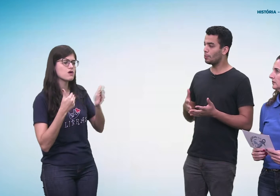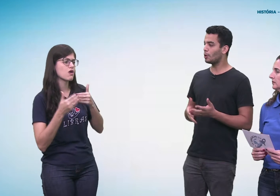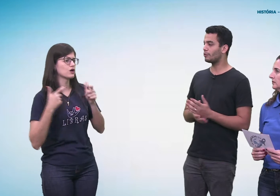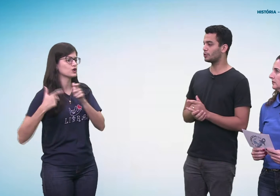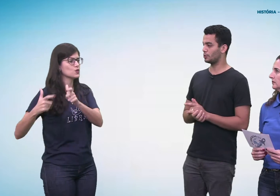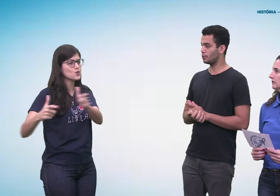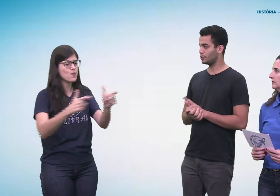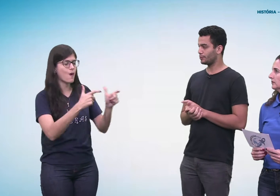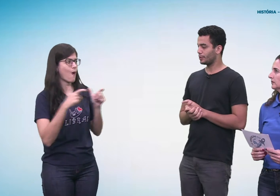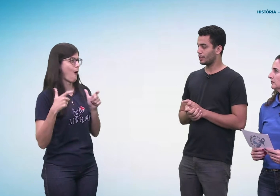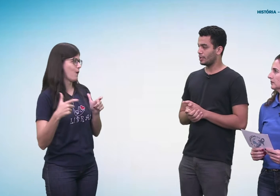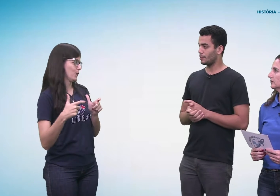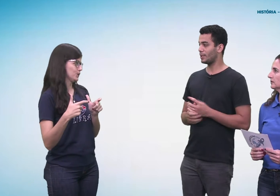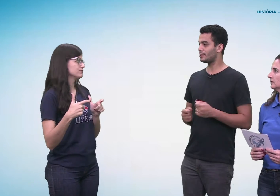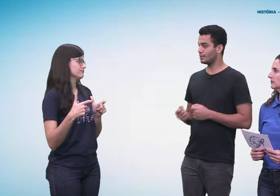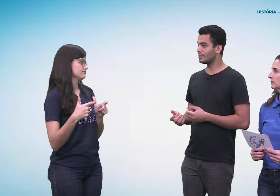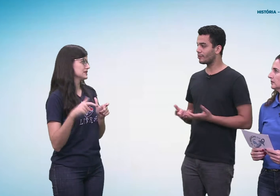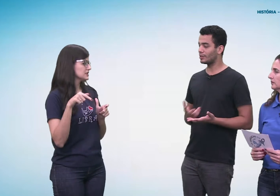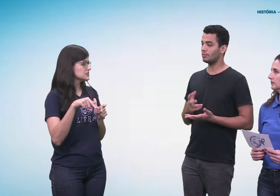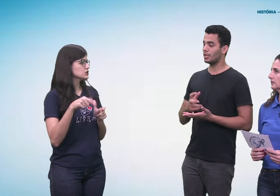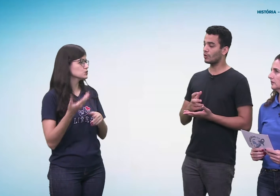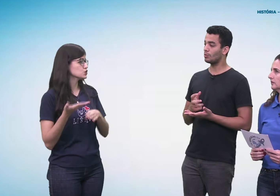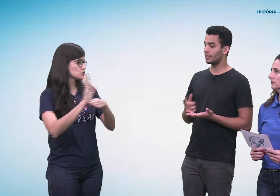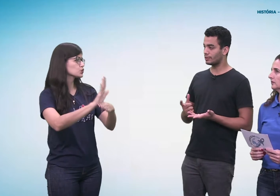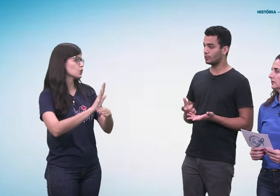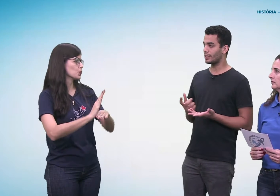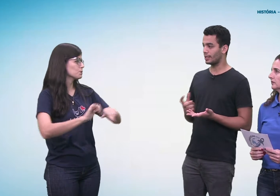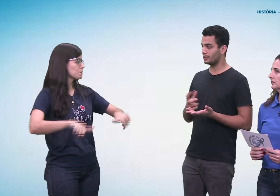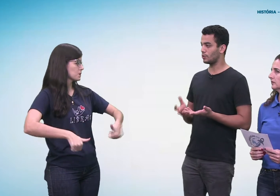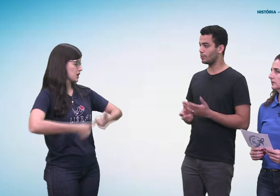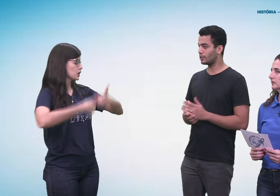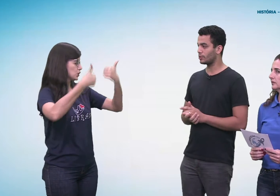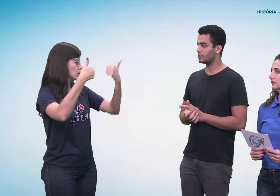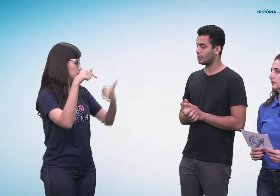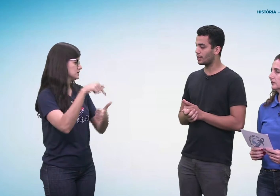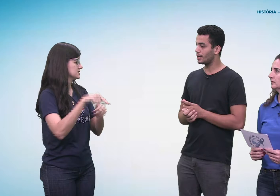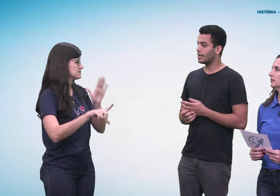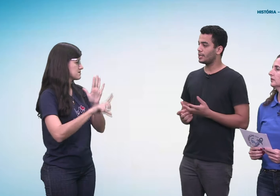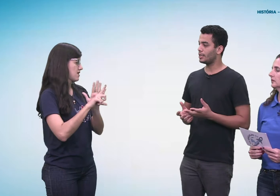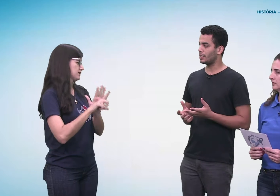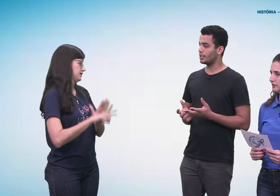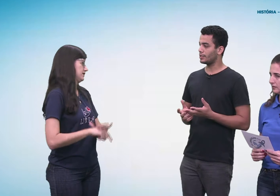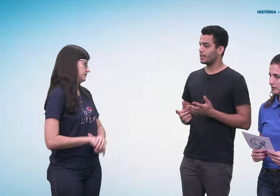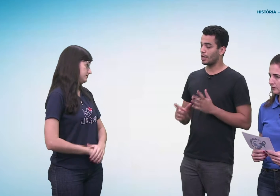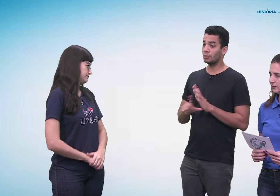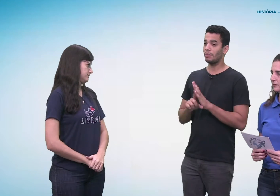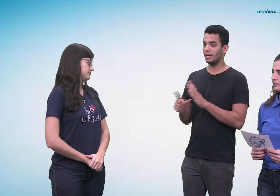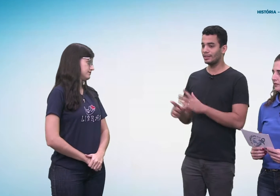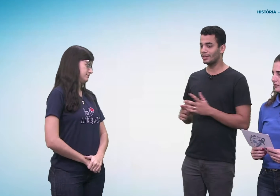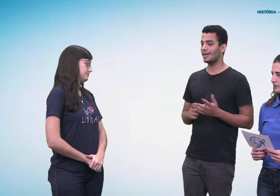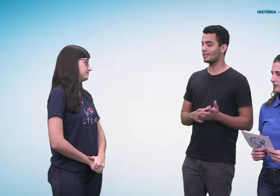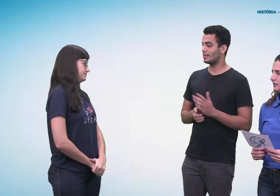povo surdo. E precisa haver também, como já tem o decreto 5.626, que regulamenta essa